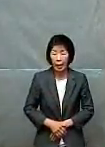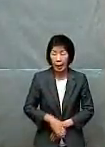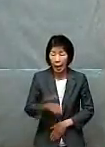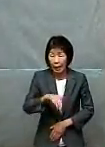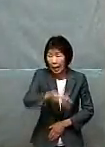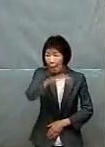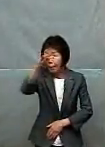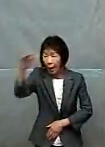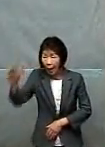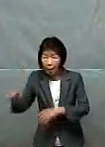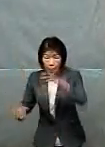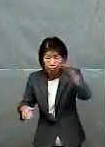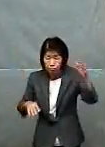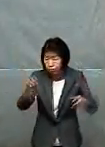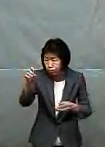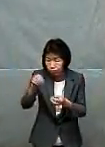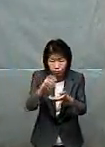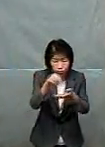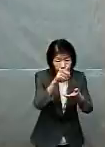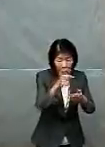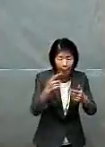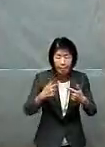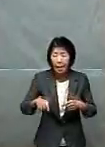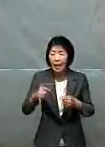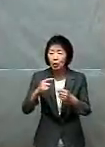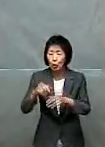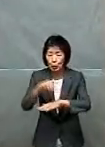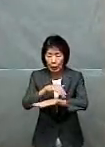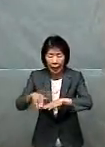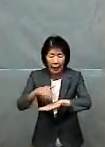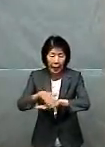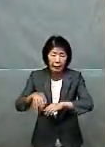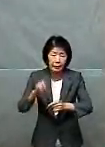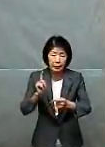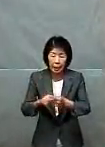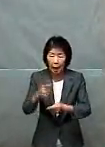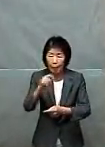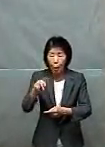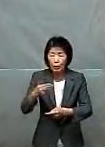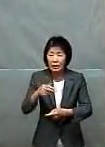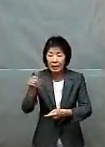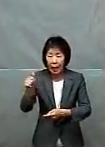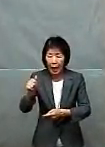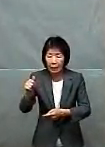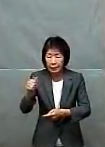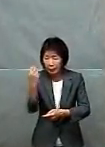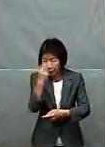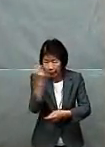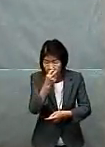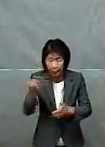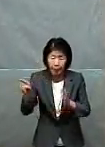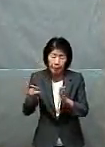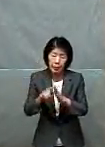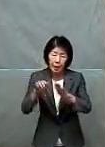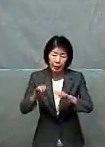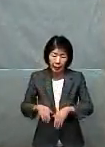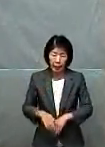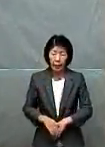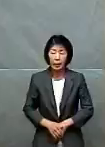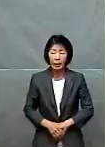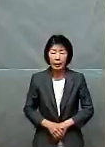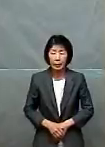生している山菜につきましても毎年計画的にモニタリング検査を実施してきたところでございます。